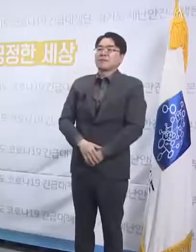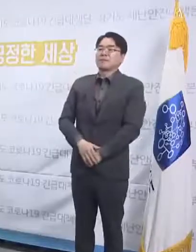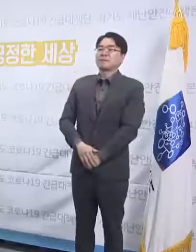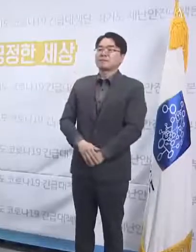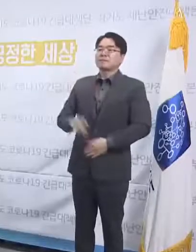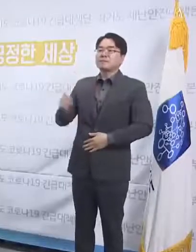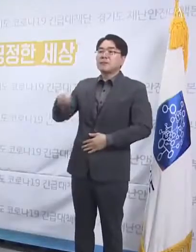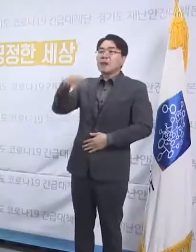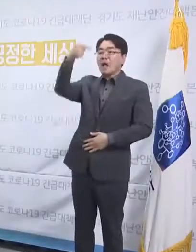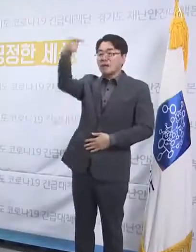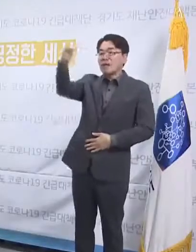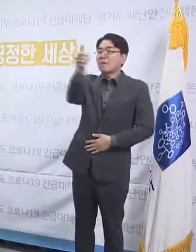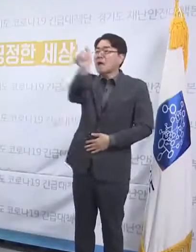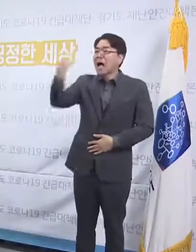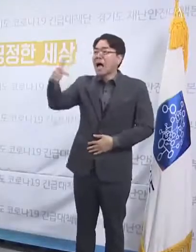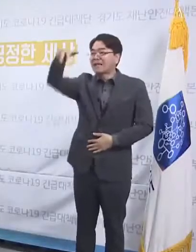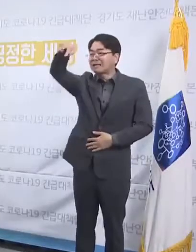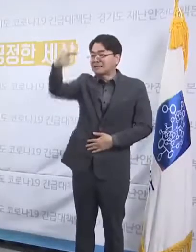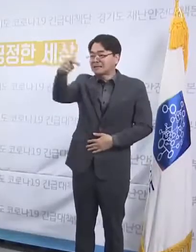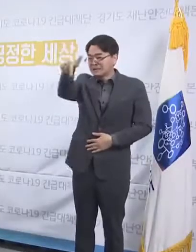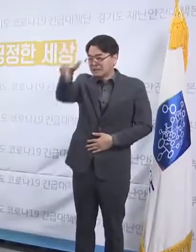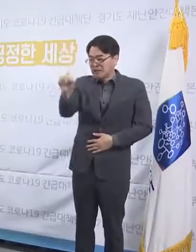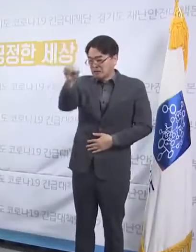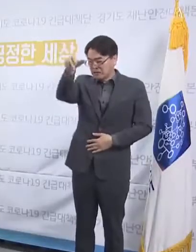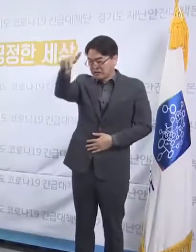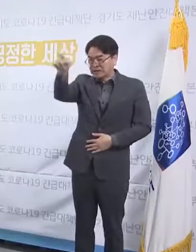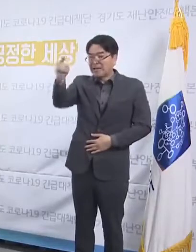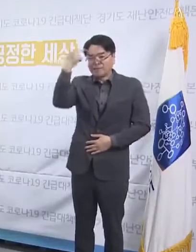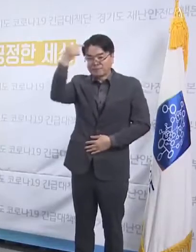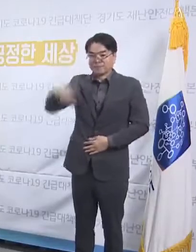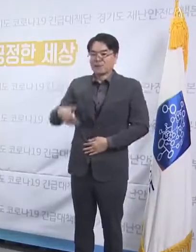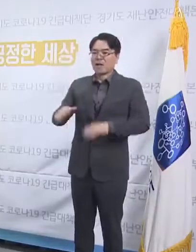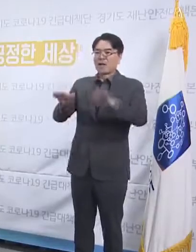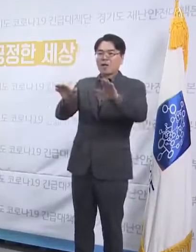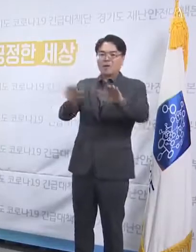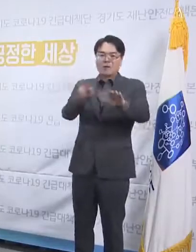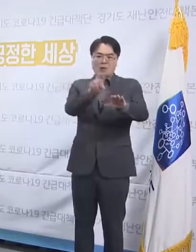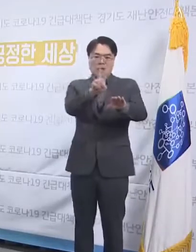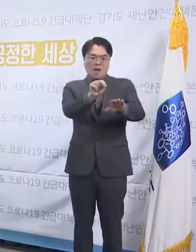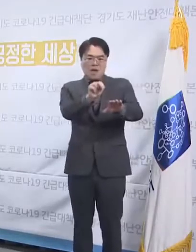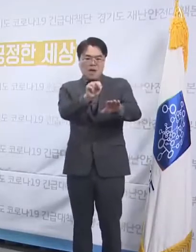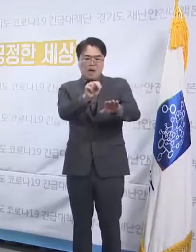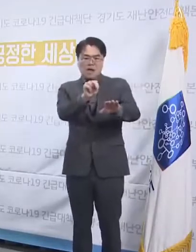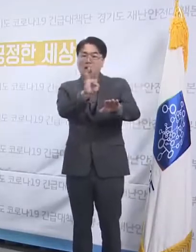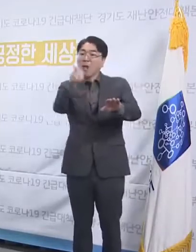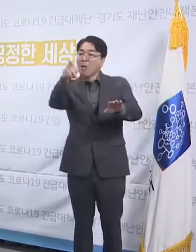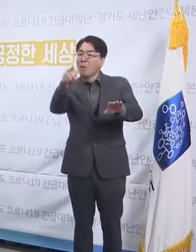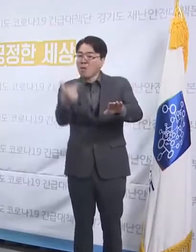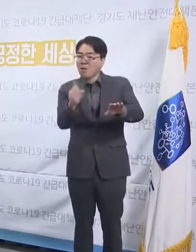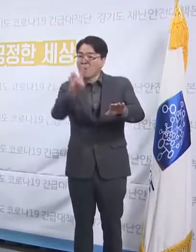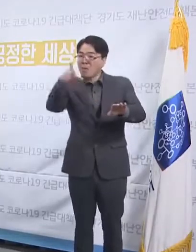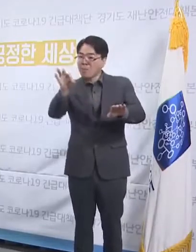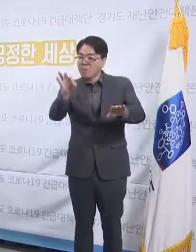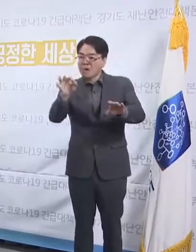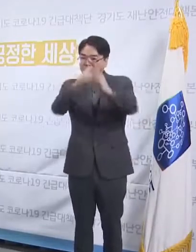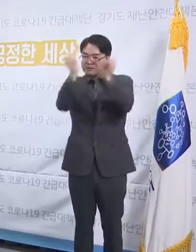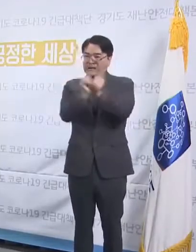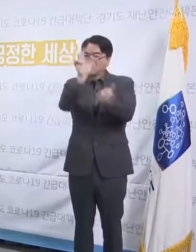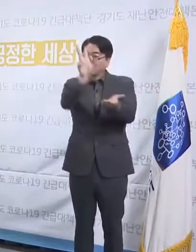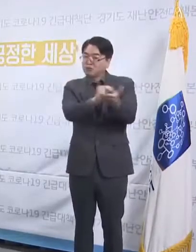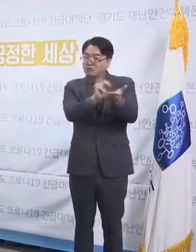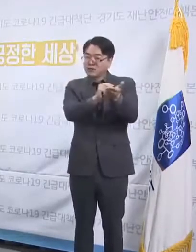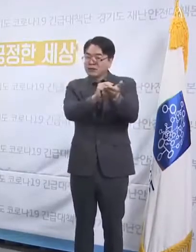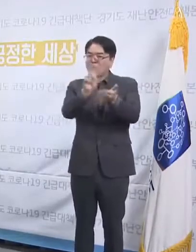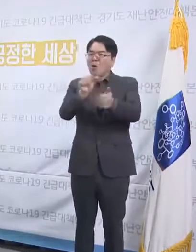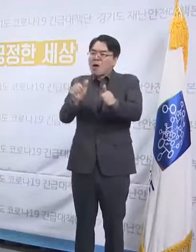네, 다음은 한스경제의 김두일 기자입니다. 이번 N번방 사태와 같은 사회적 문제로 대두되고 있는 동성애